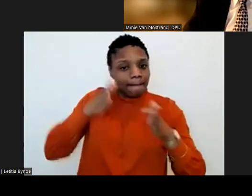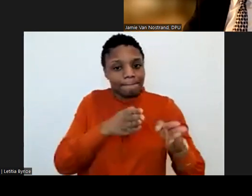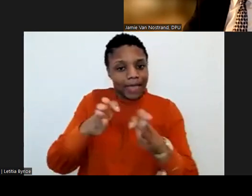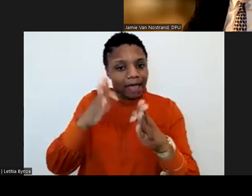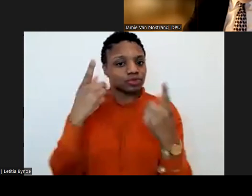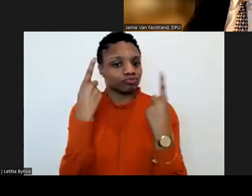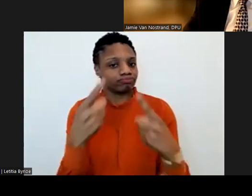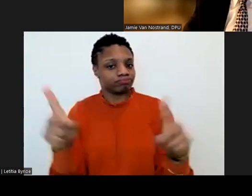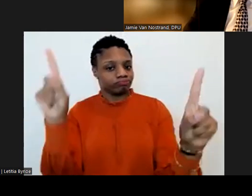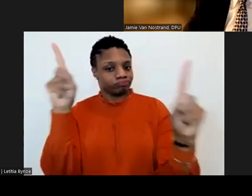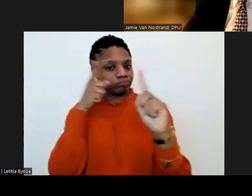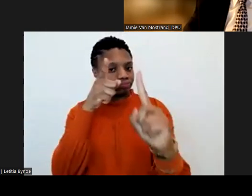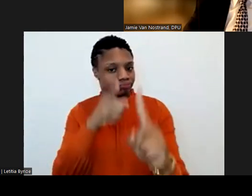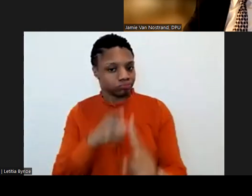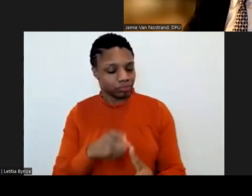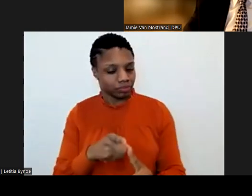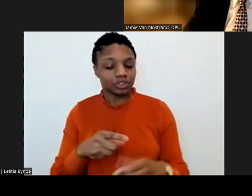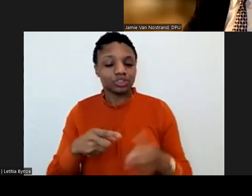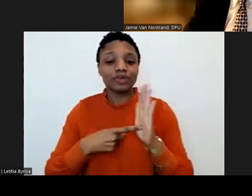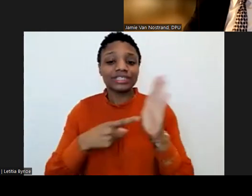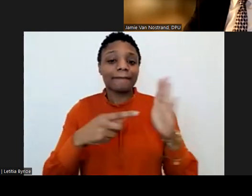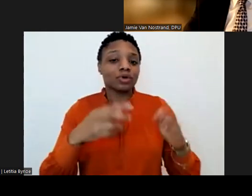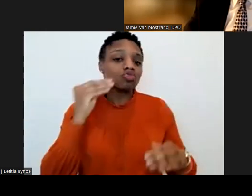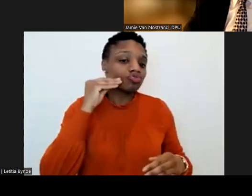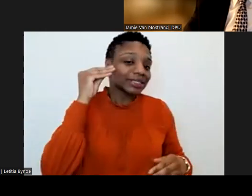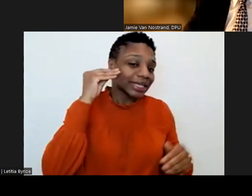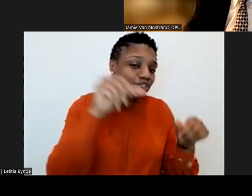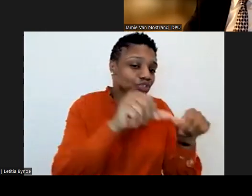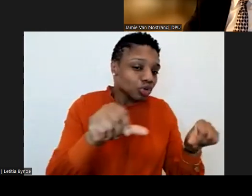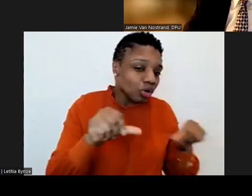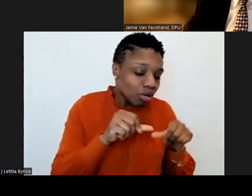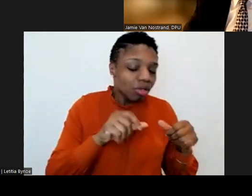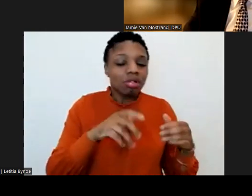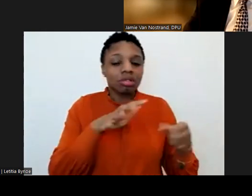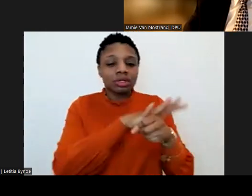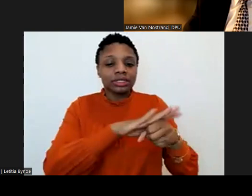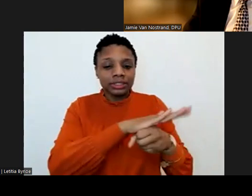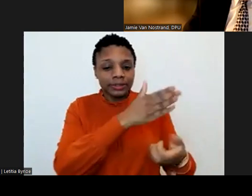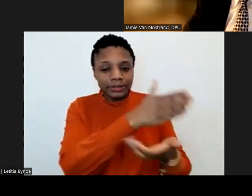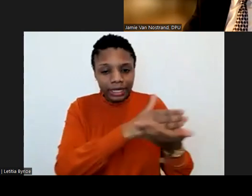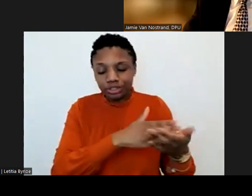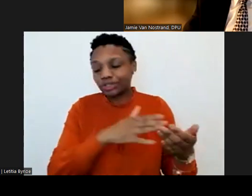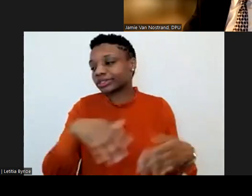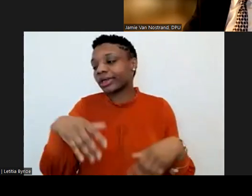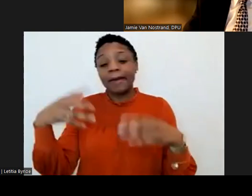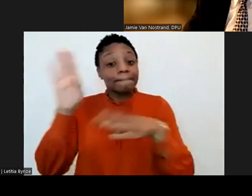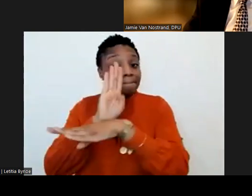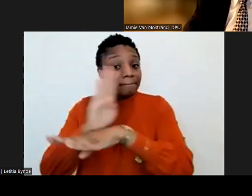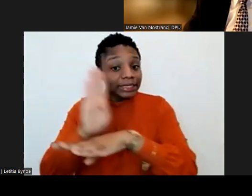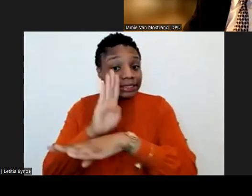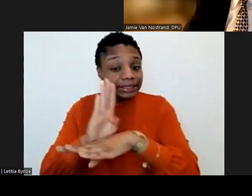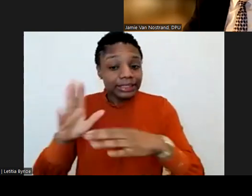esas emisiones del gas invernadero que tenemos que llegar a lograr ese